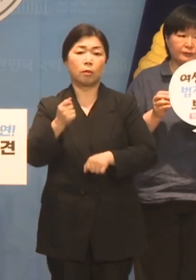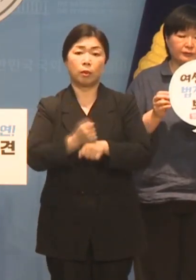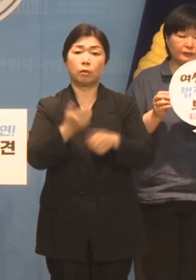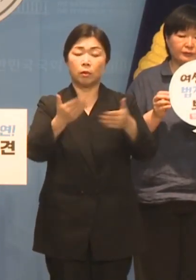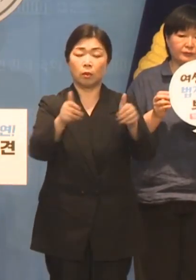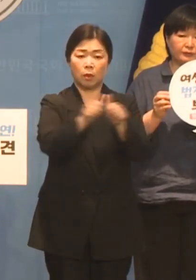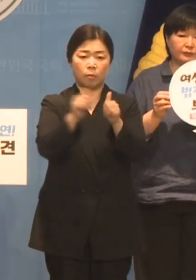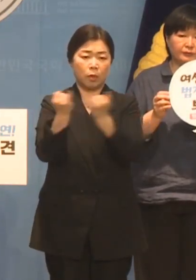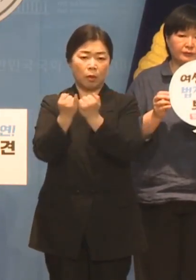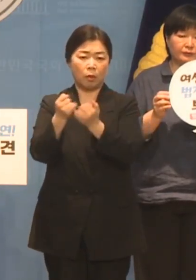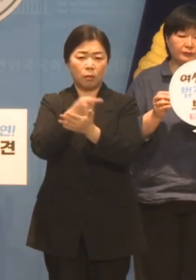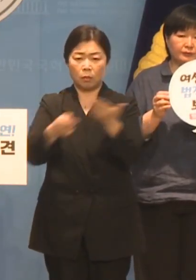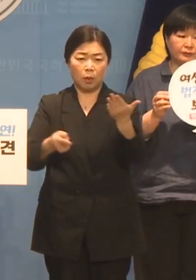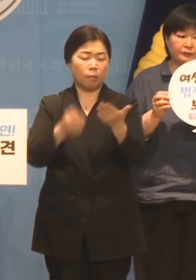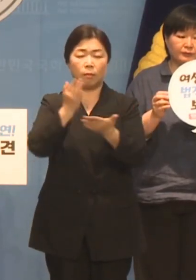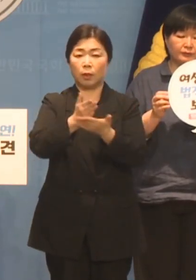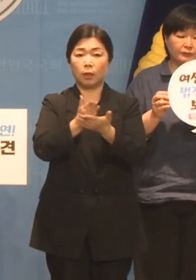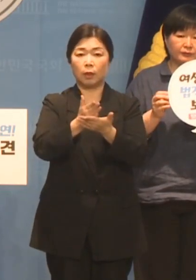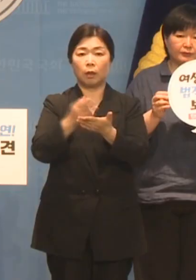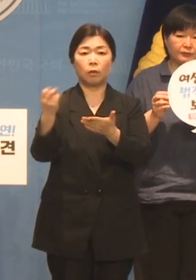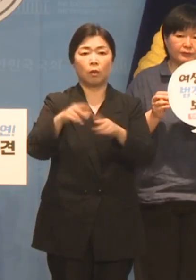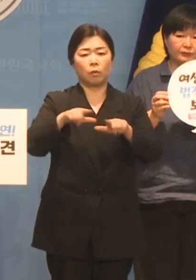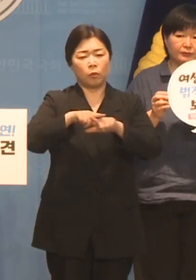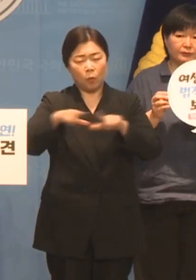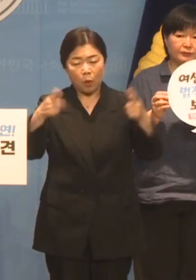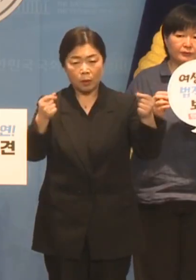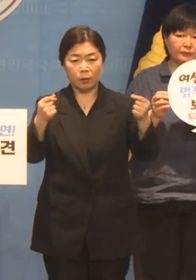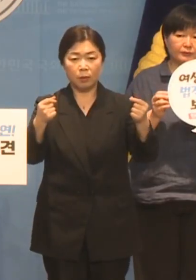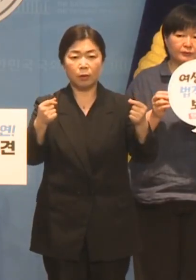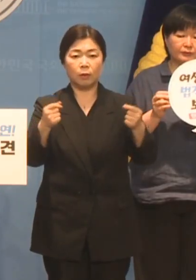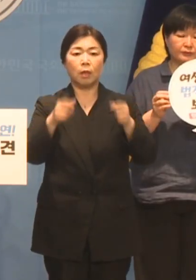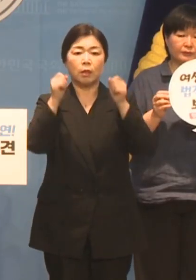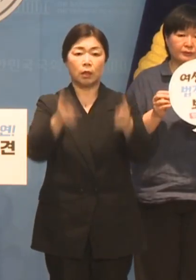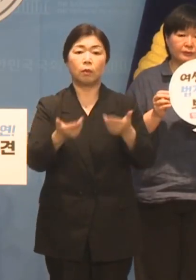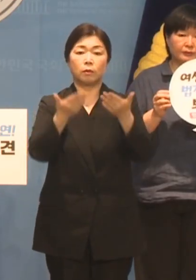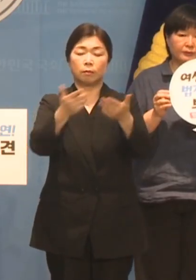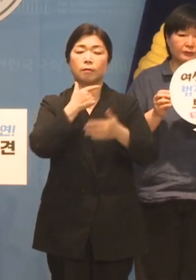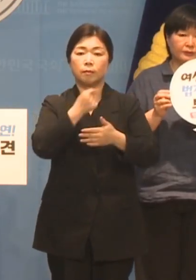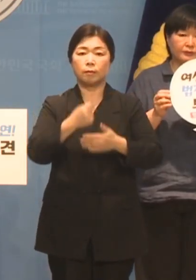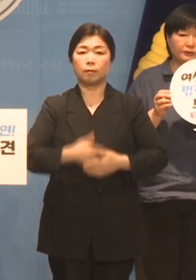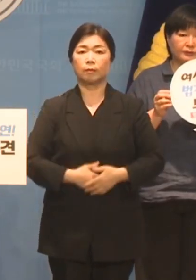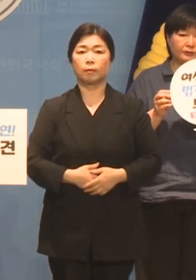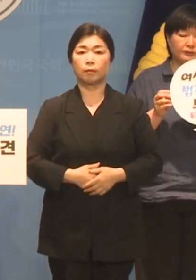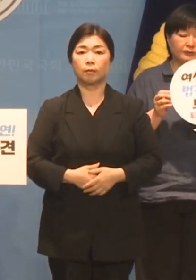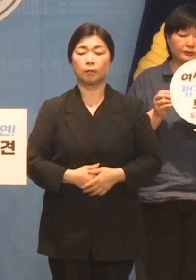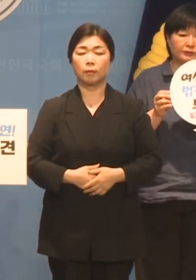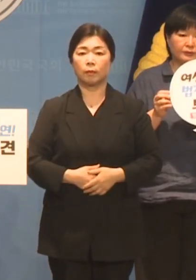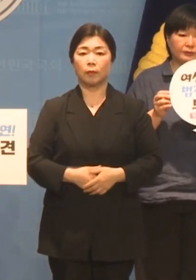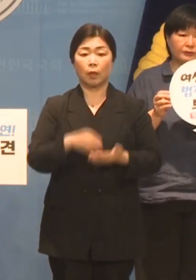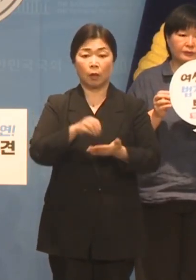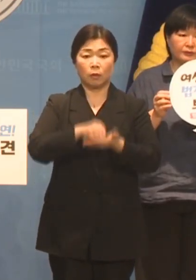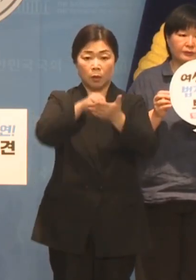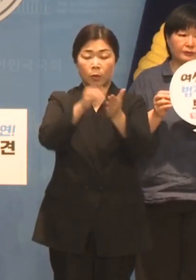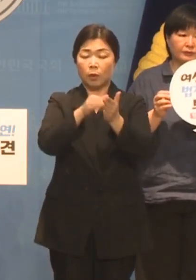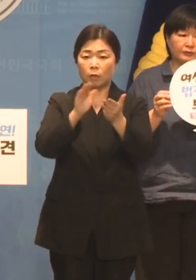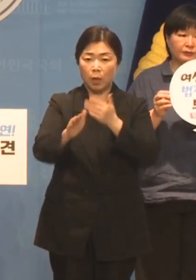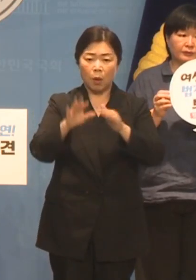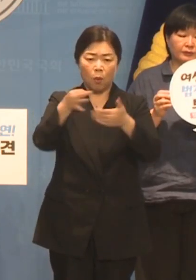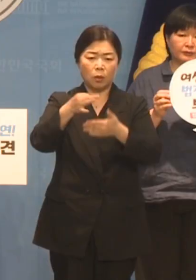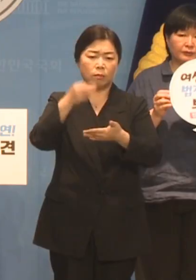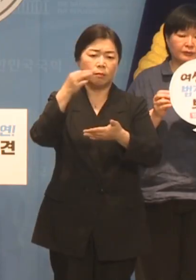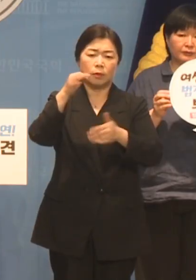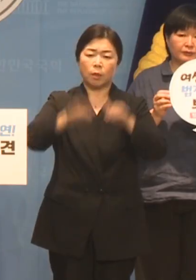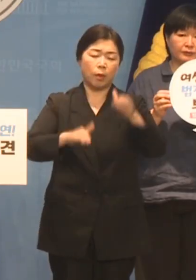성별에 따른 불이익을 없애고 동등한 기회를 보장하겠습니다. 취업한 이후에는 성평등 임금